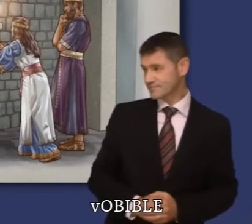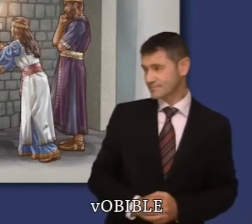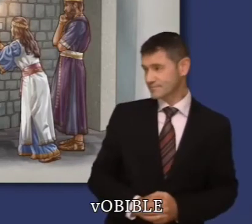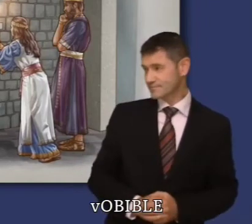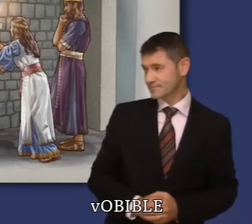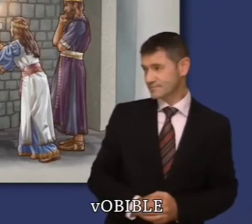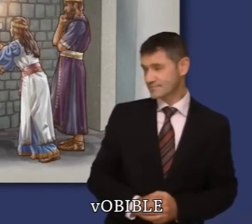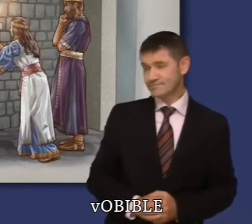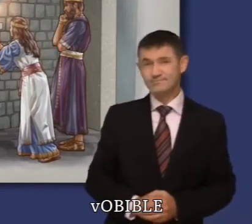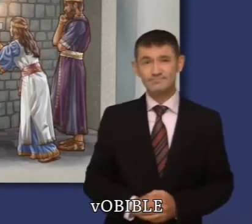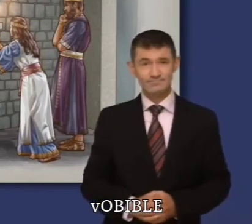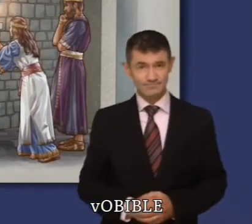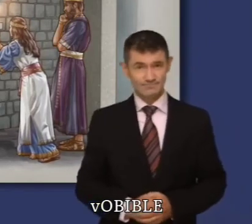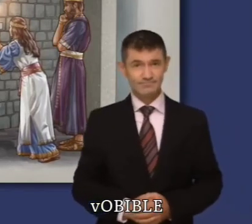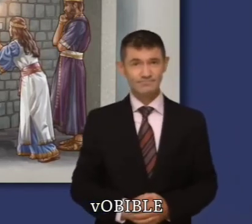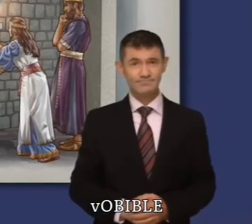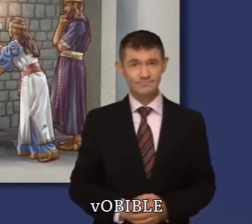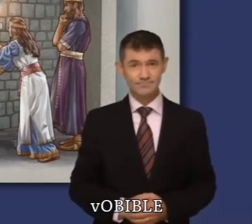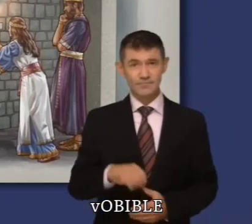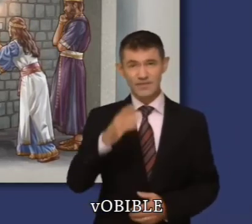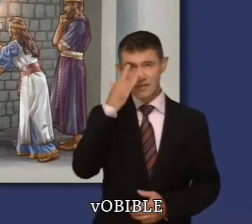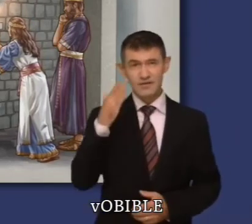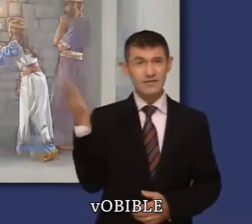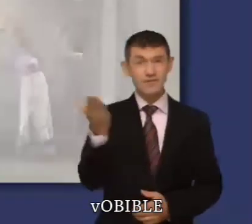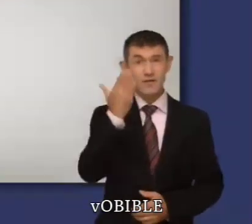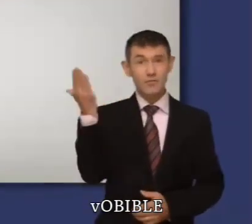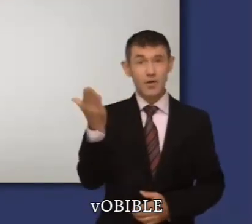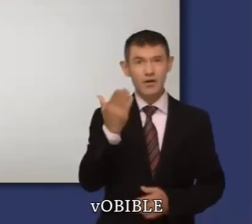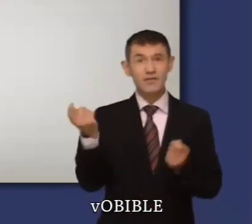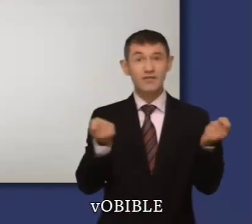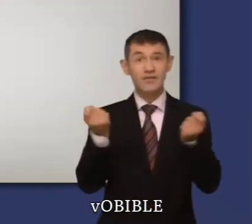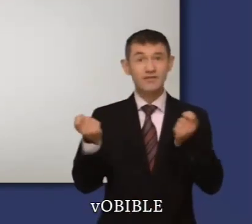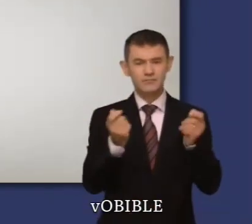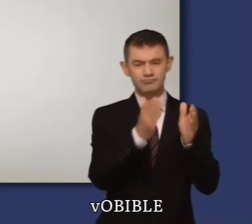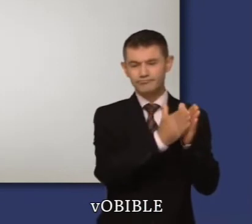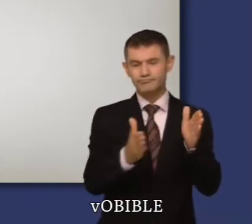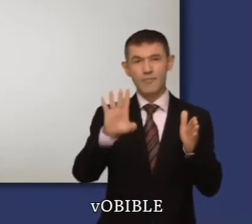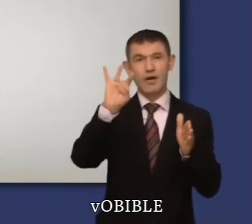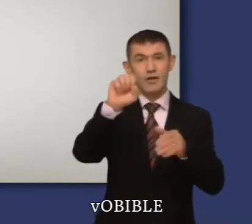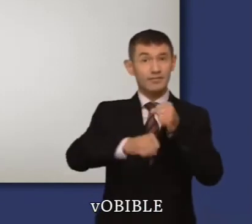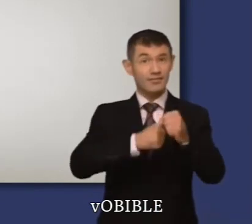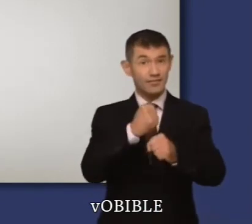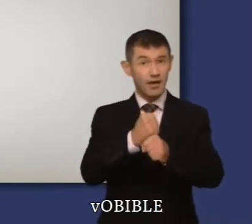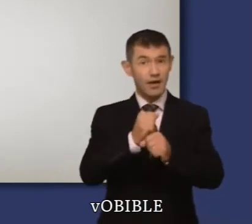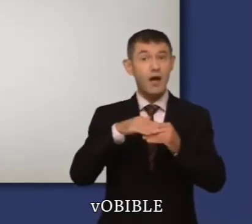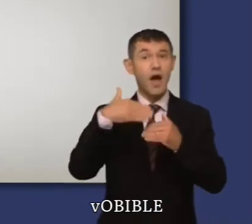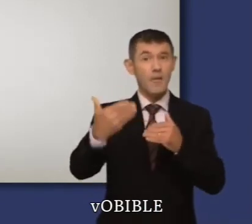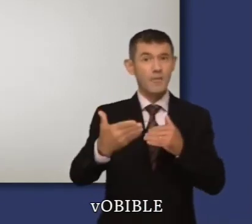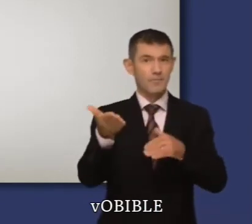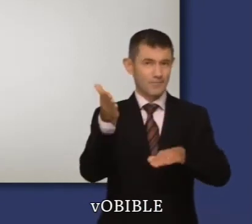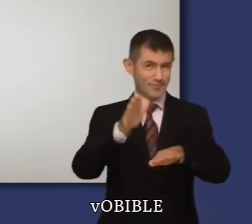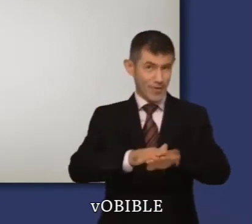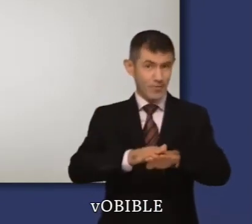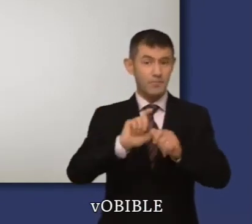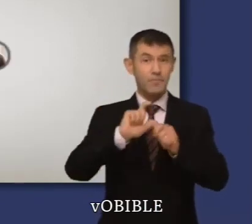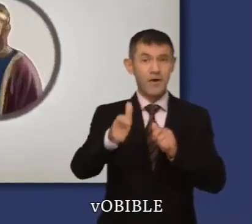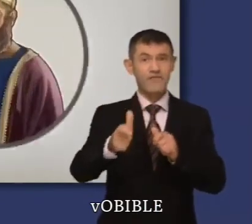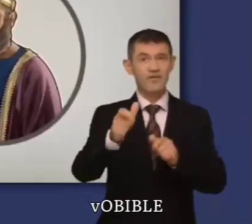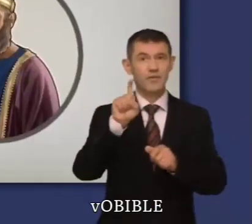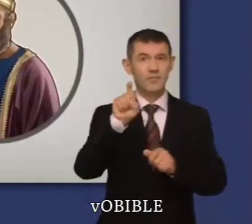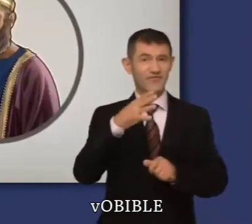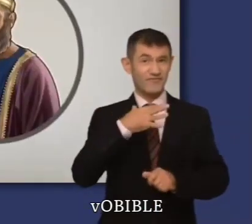Dieu prospèrent sous le règne de Salomon. Les chapitres 5 à 8 parlent de la construction du temple, de